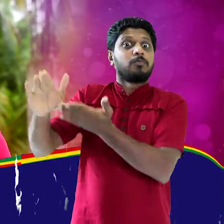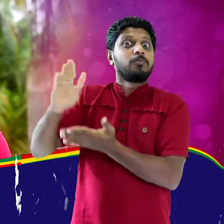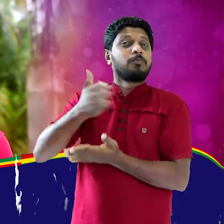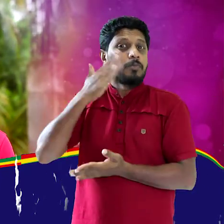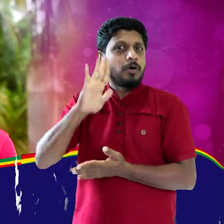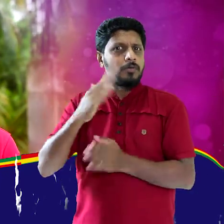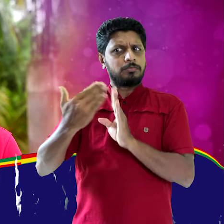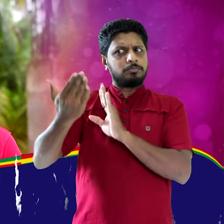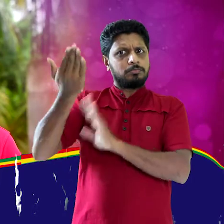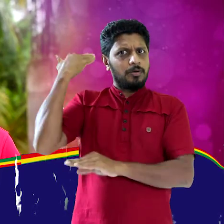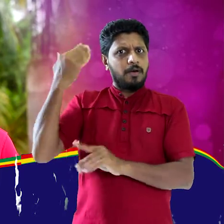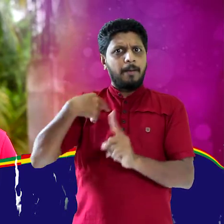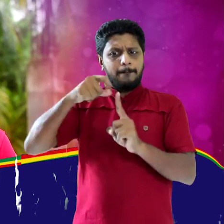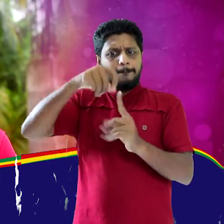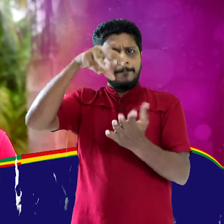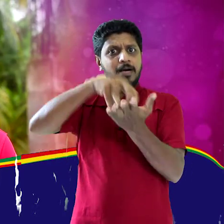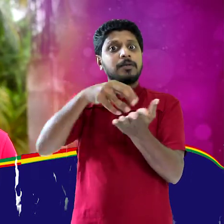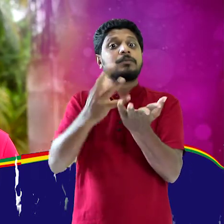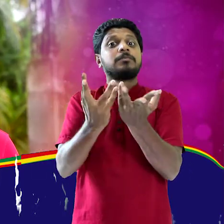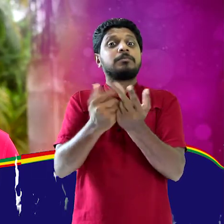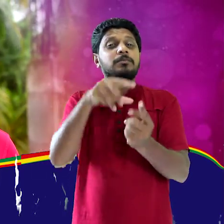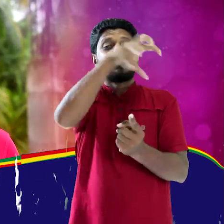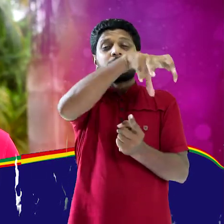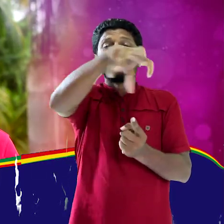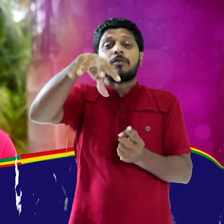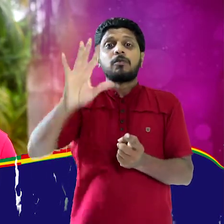අමාත්‍යාංශ ඉදිරියේ මම පුළුවන්කම ලැබුණ සෑම ප්‍රාදේශීයකම් කොට්ටාසෙදම